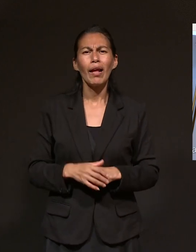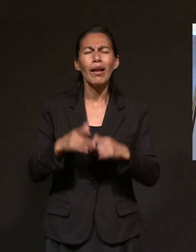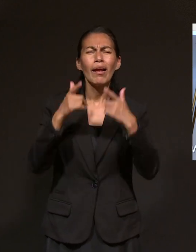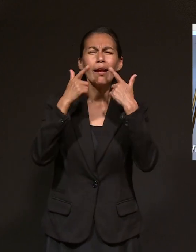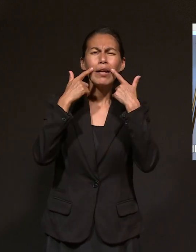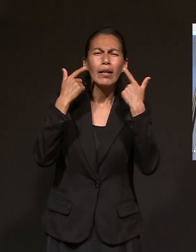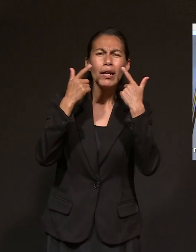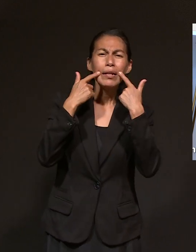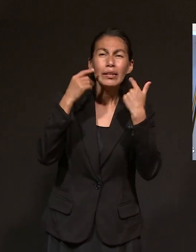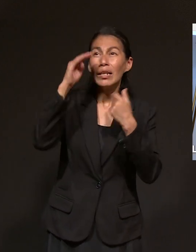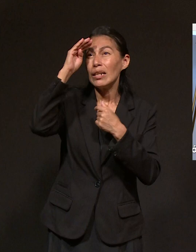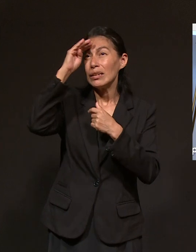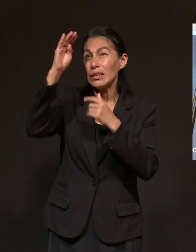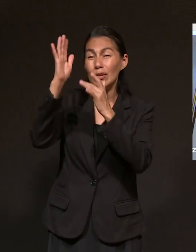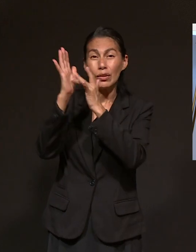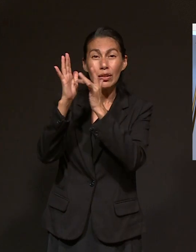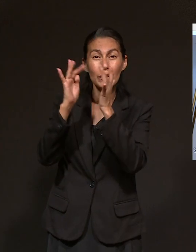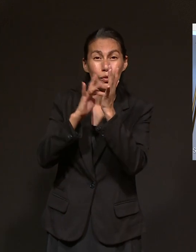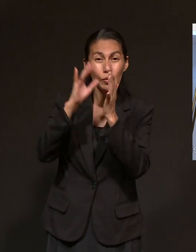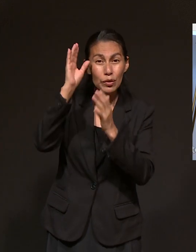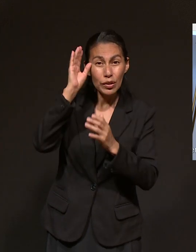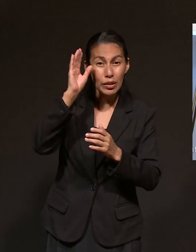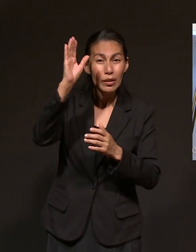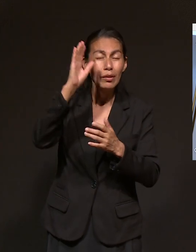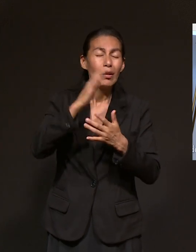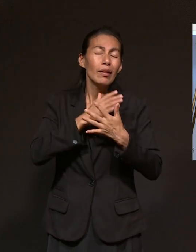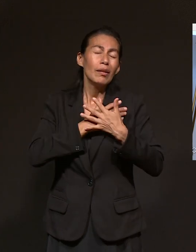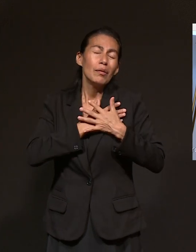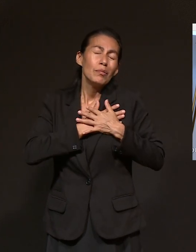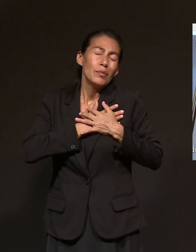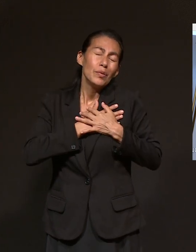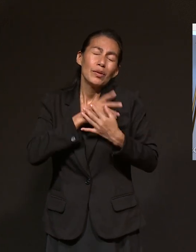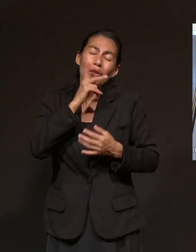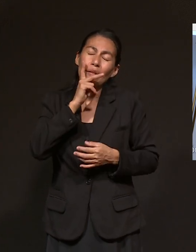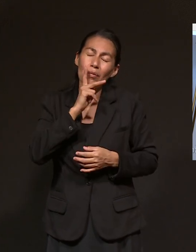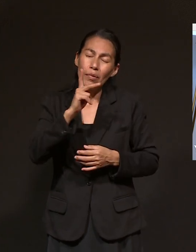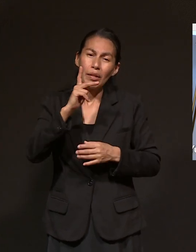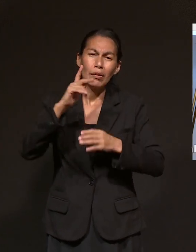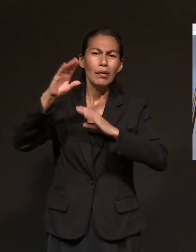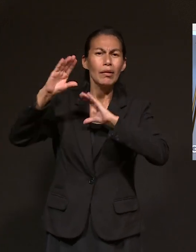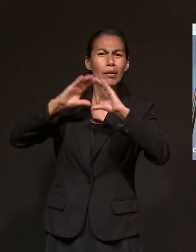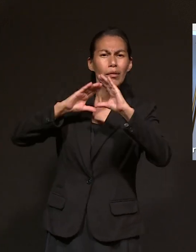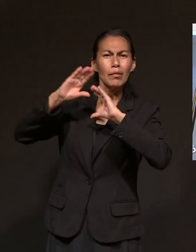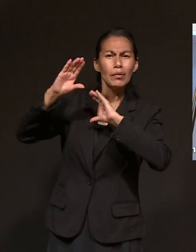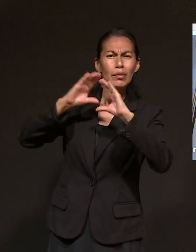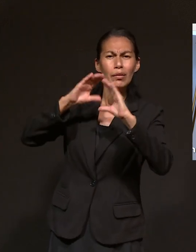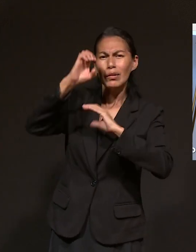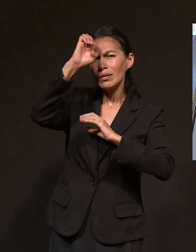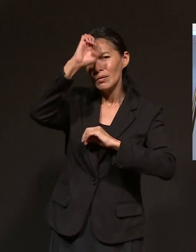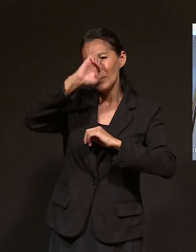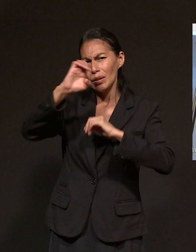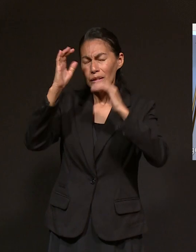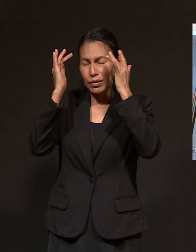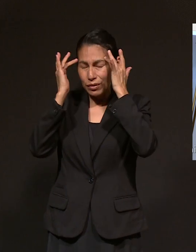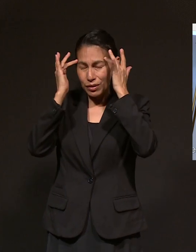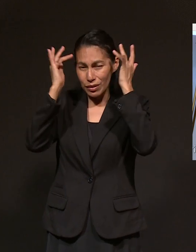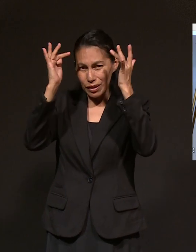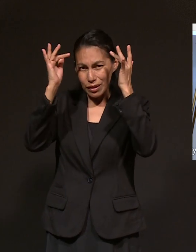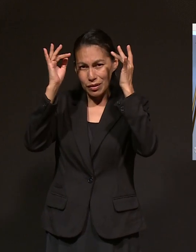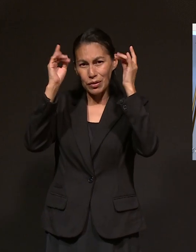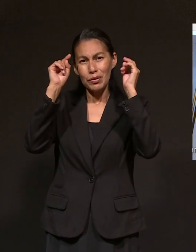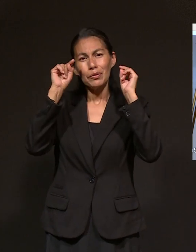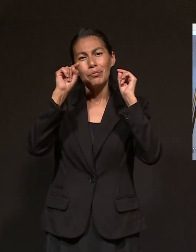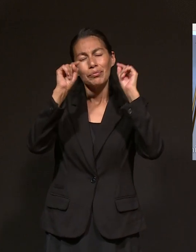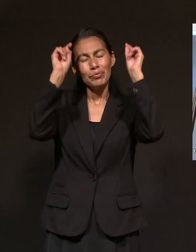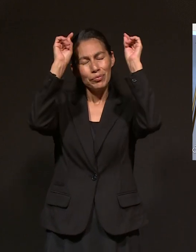de Dios Que la gracia Del Señor Jesucristo El amor Del Padre Y la comunión